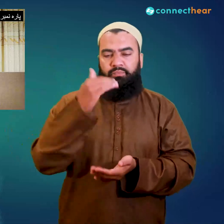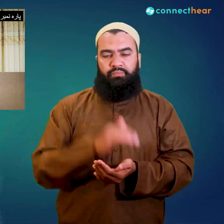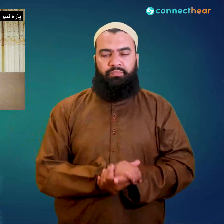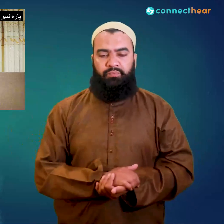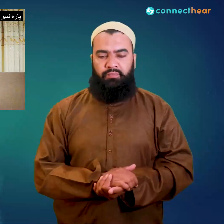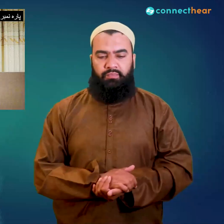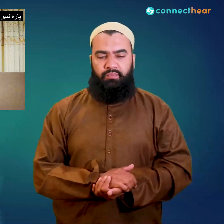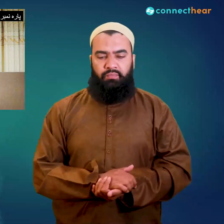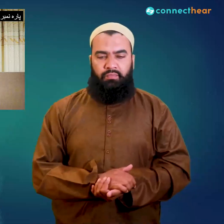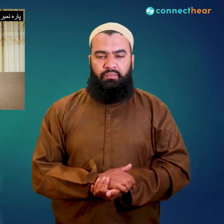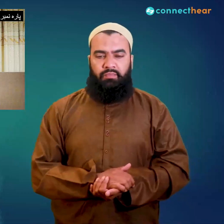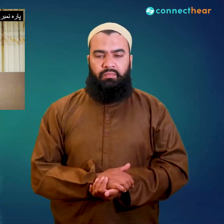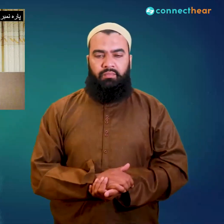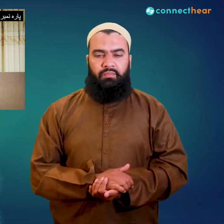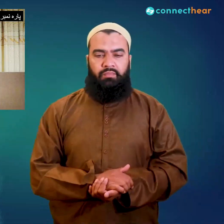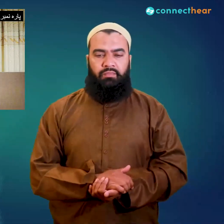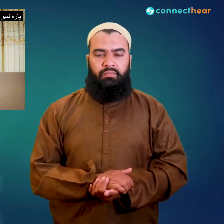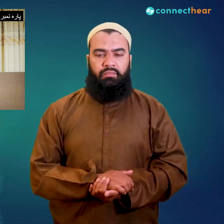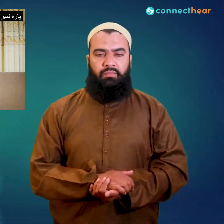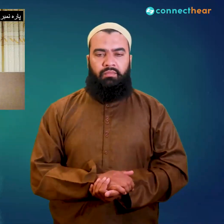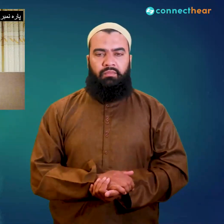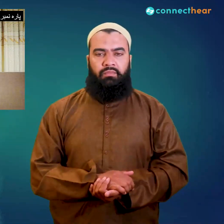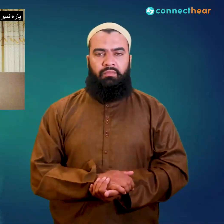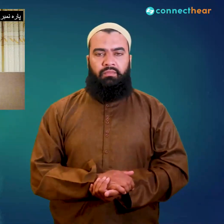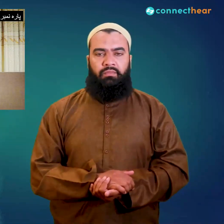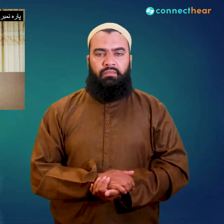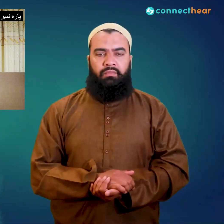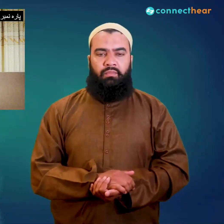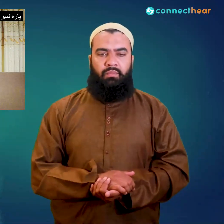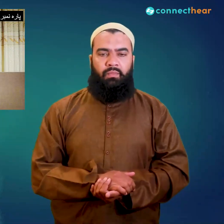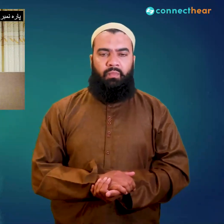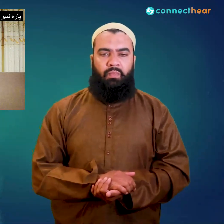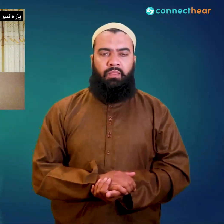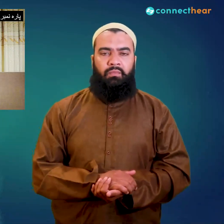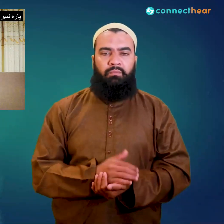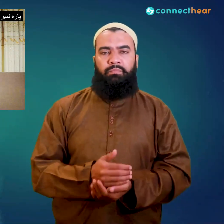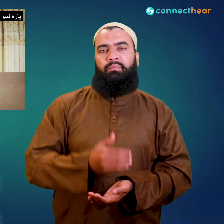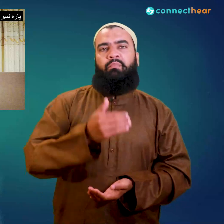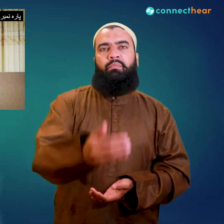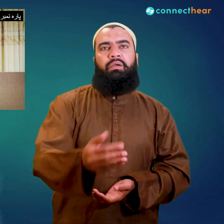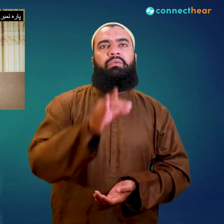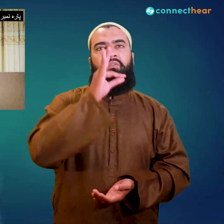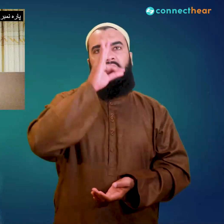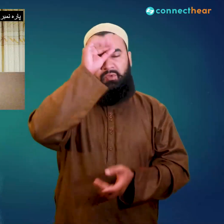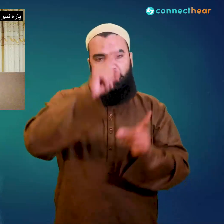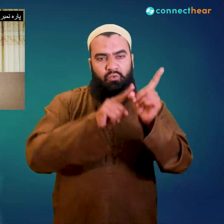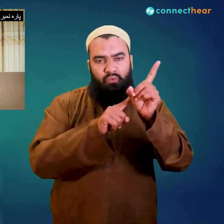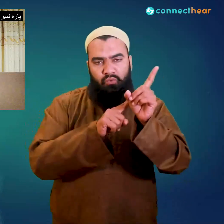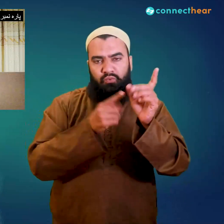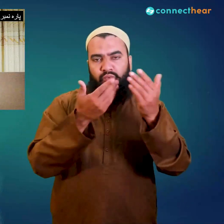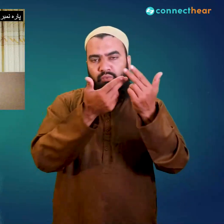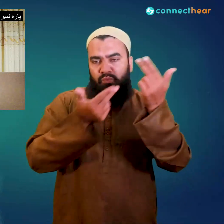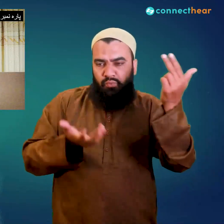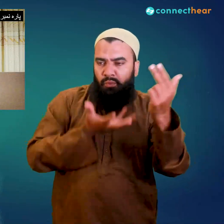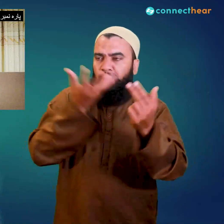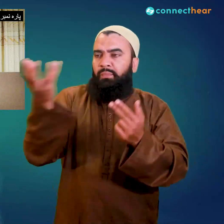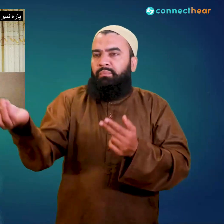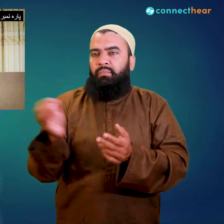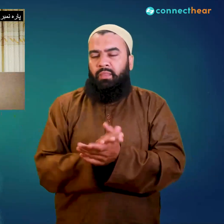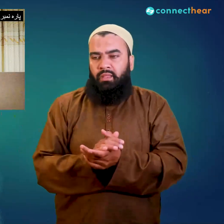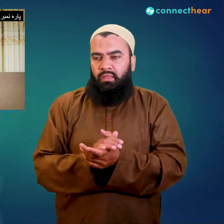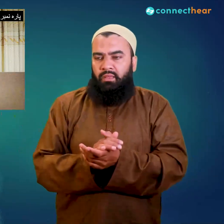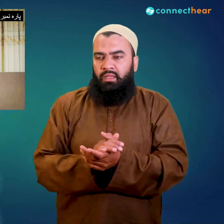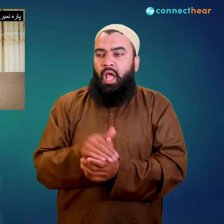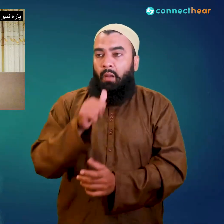نمبر 100، ورفع ابویہ علی العرش، حضرت یوسف علیہ السلام نے اپنے والدین کو